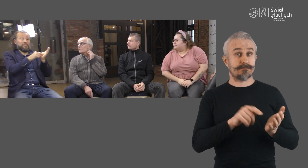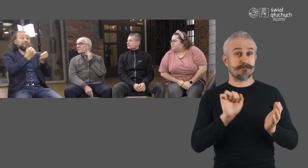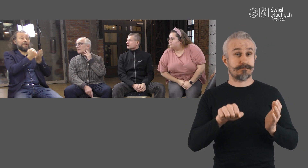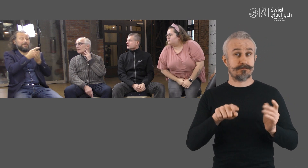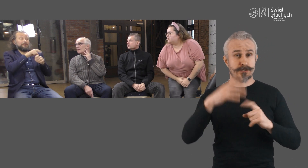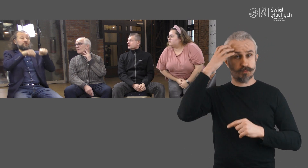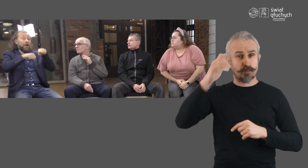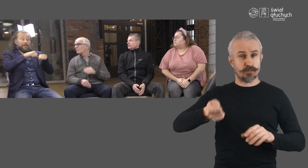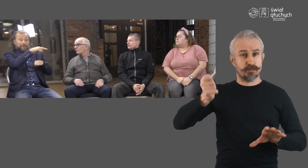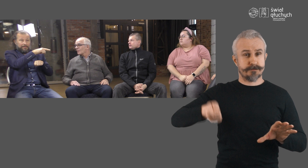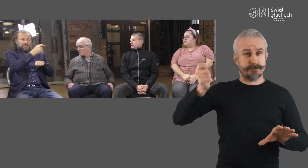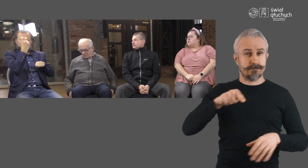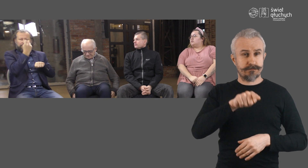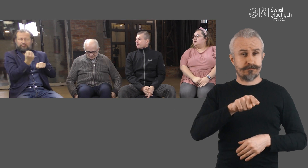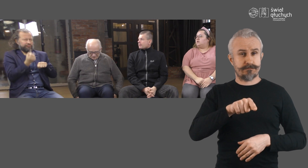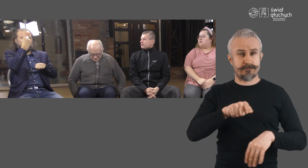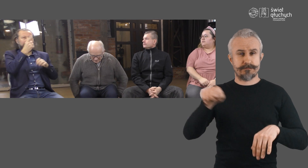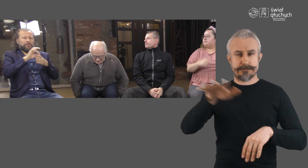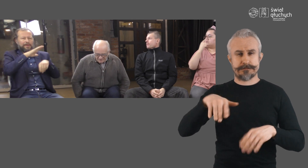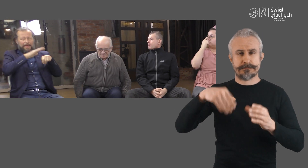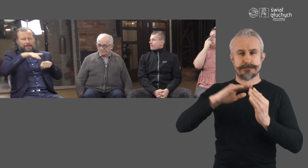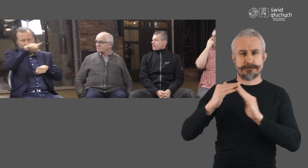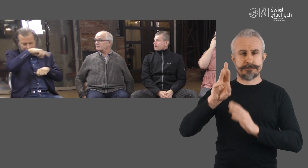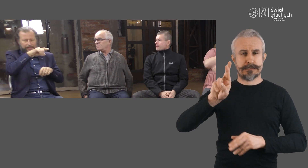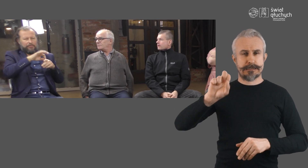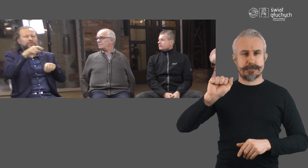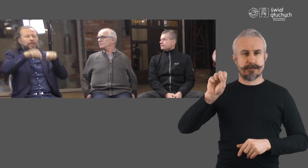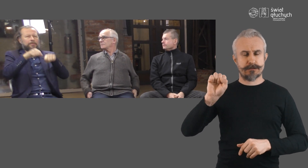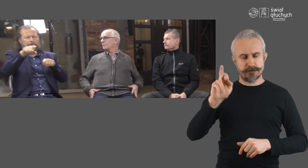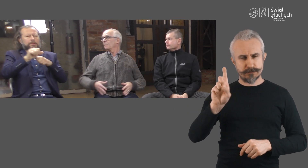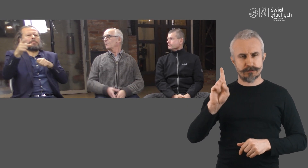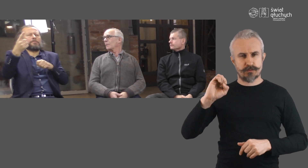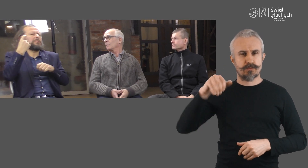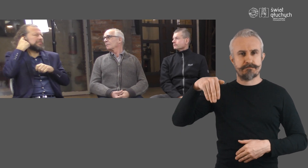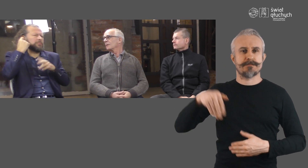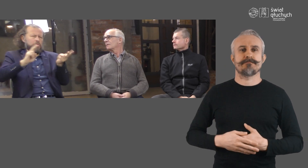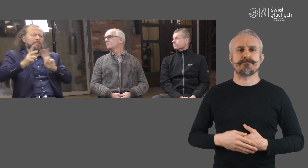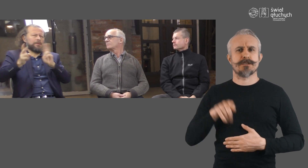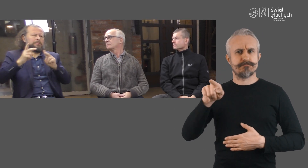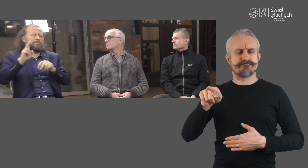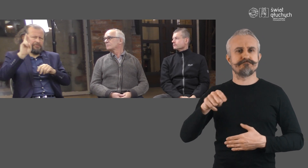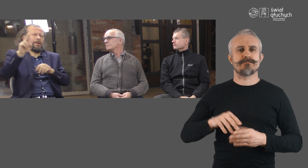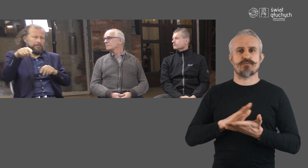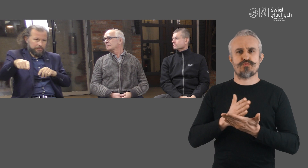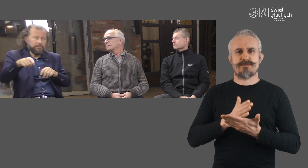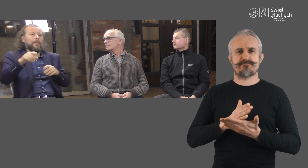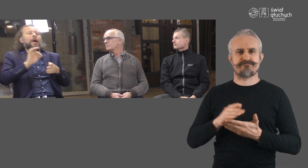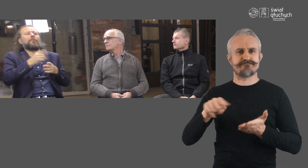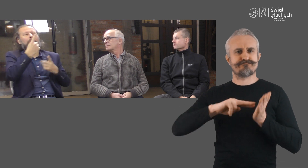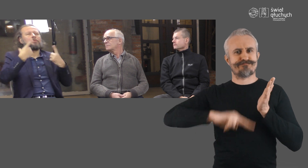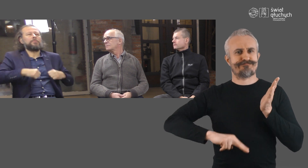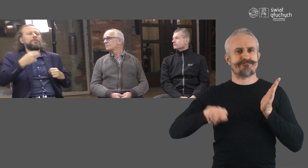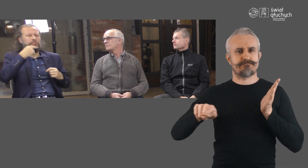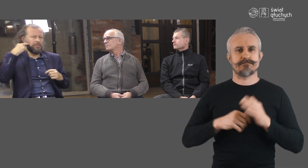za trudne. O właśnie, w sądzie bardzo ciekawa sytuacja. W sądzie jest słyszący na przykład